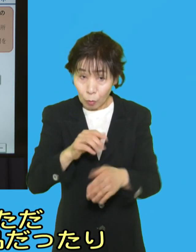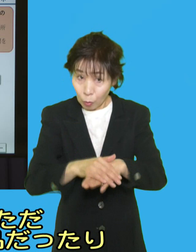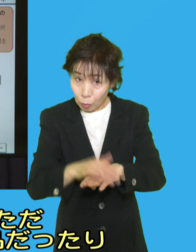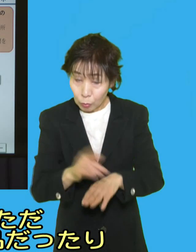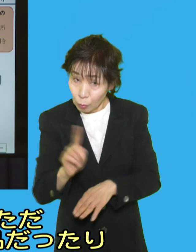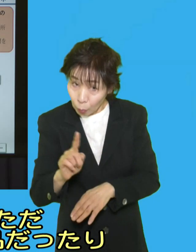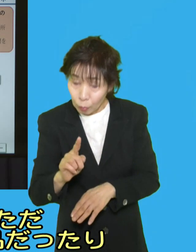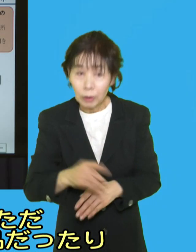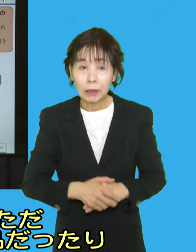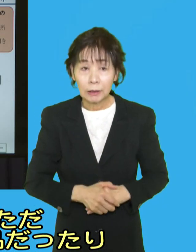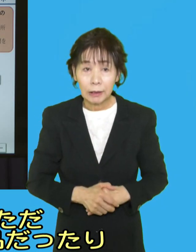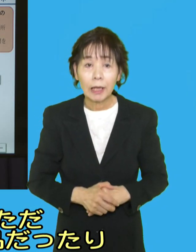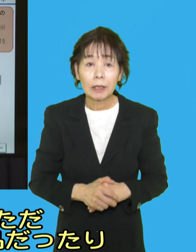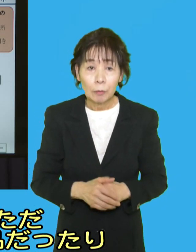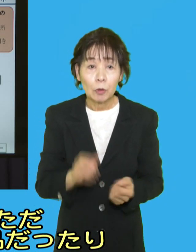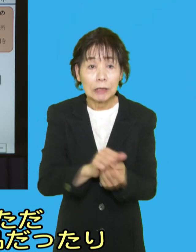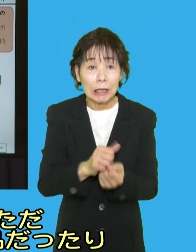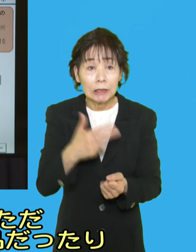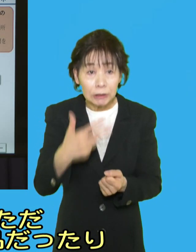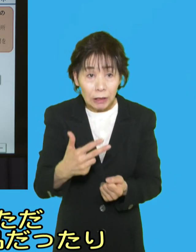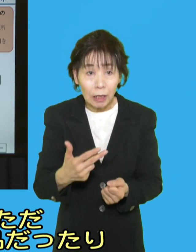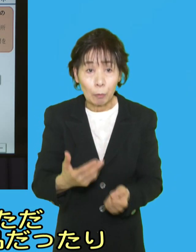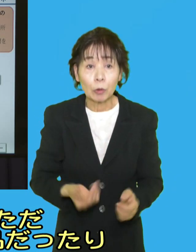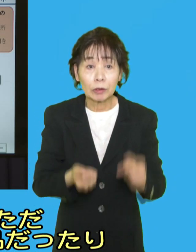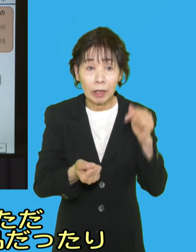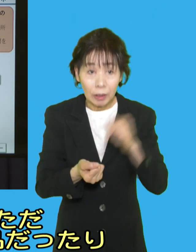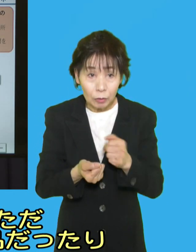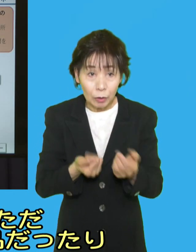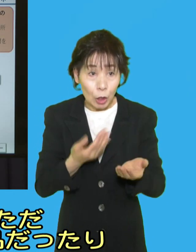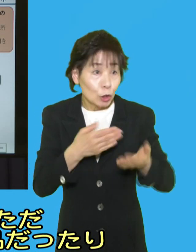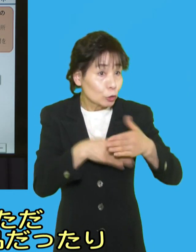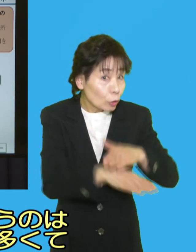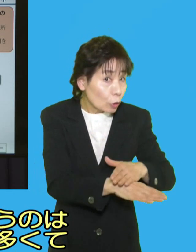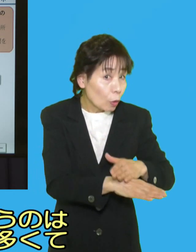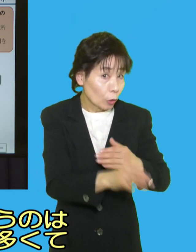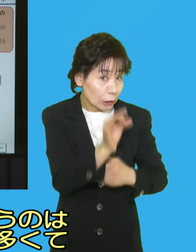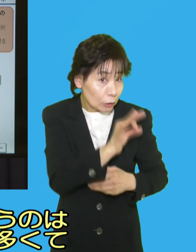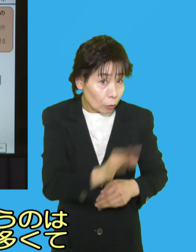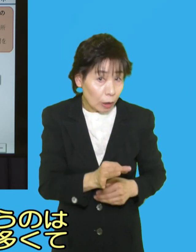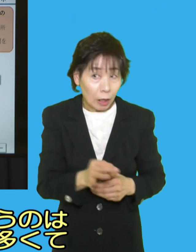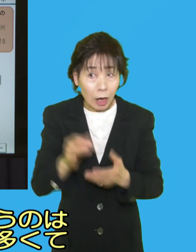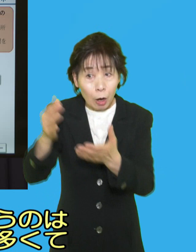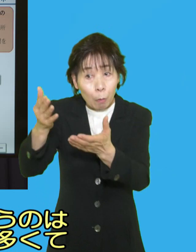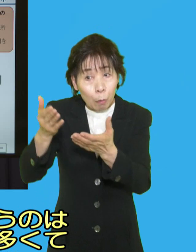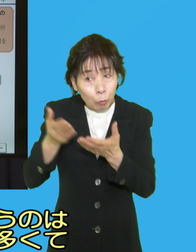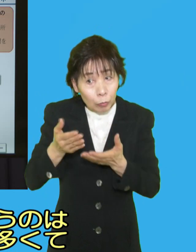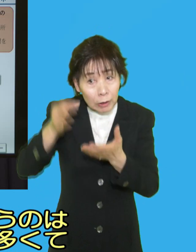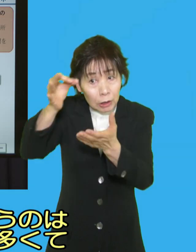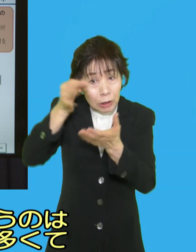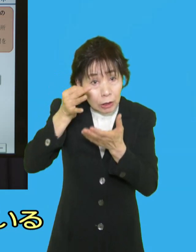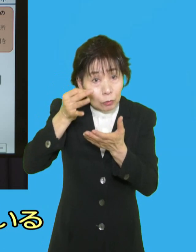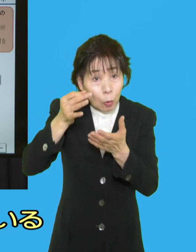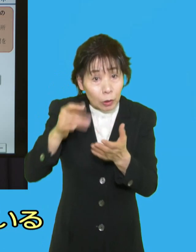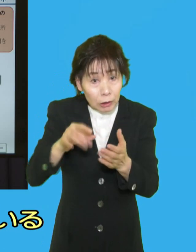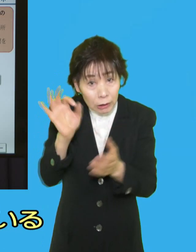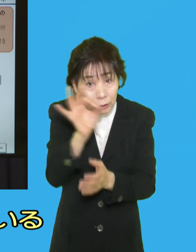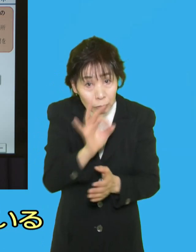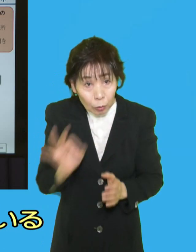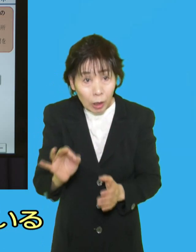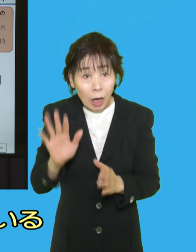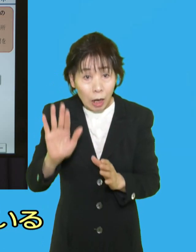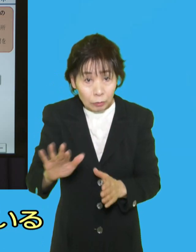まあ、堺市が保有している所蔵品だったり寄贈されたものというのはもう活用できたようなものが多くてですね、多